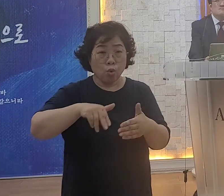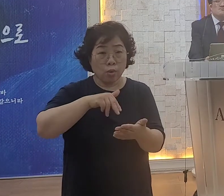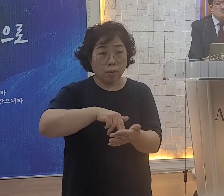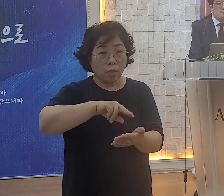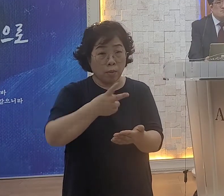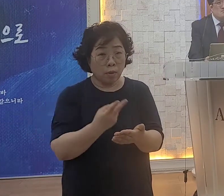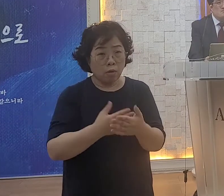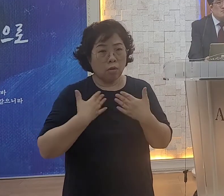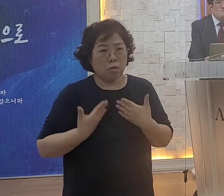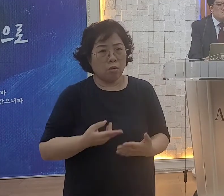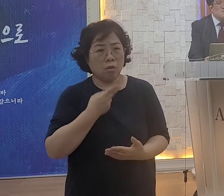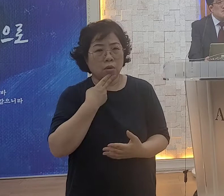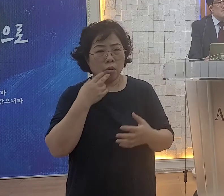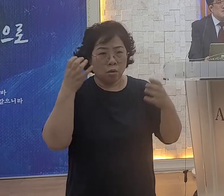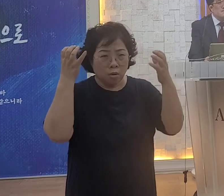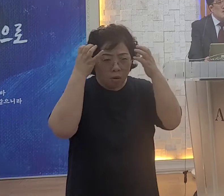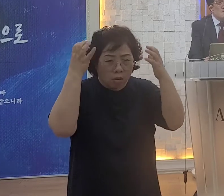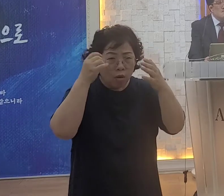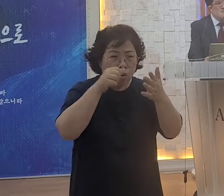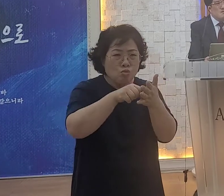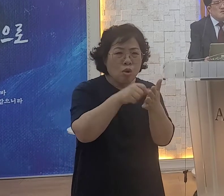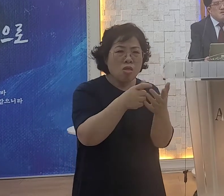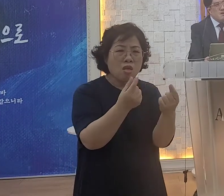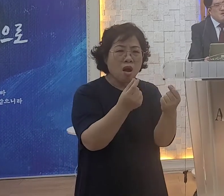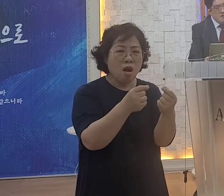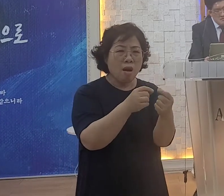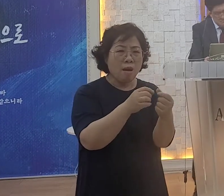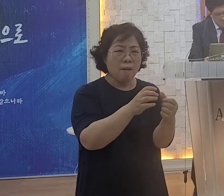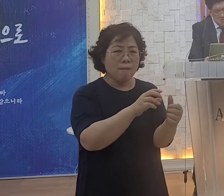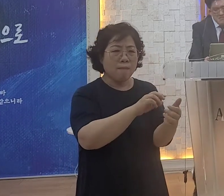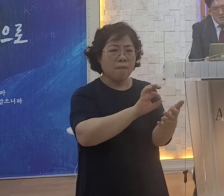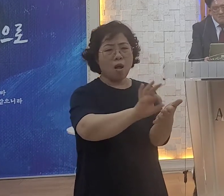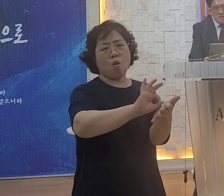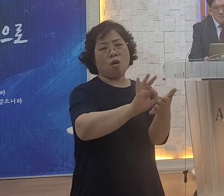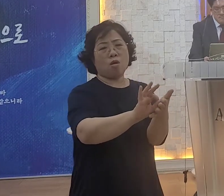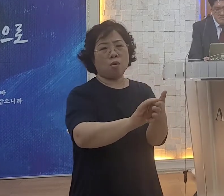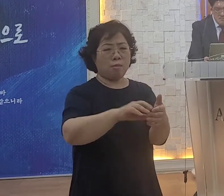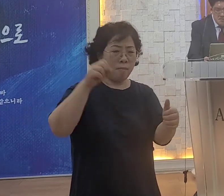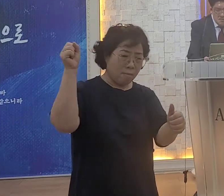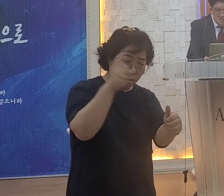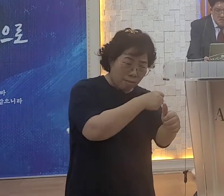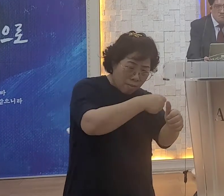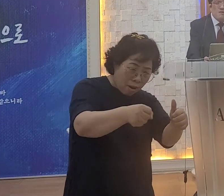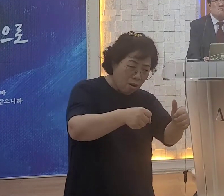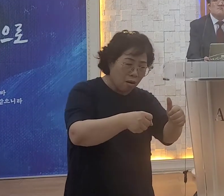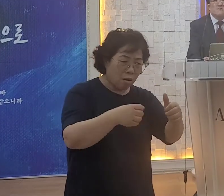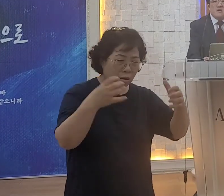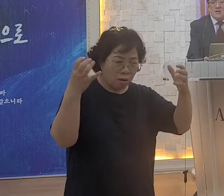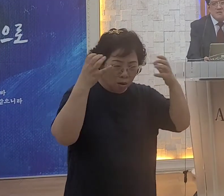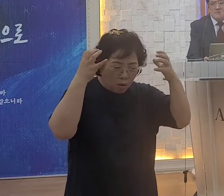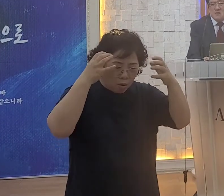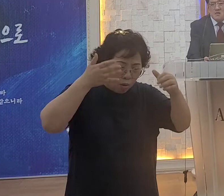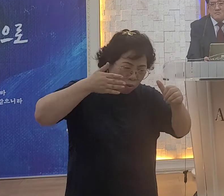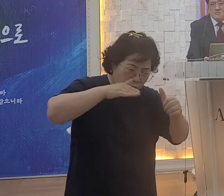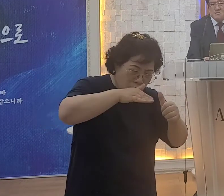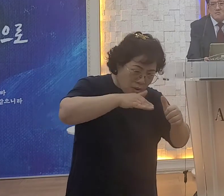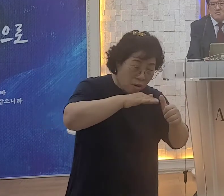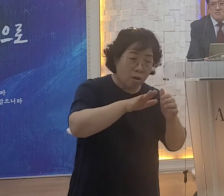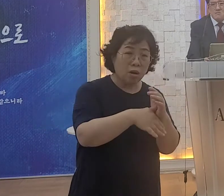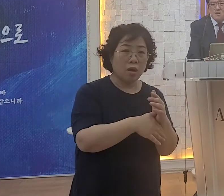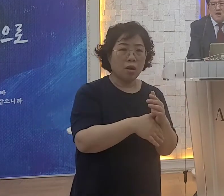없고 고통스럽고 물건처럼 취급당하고 두드려 맞기도 하고 이런 괴로움을 하루아침에 당한다고